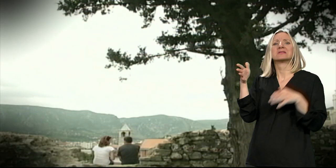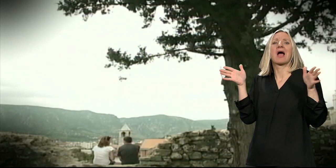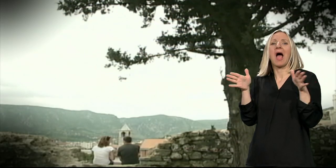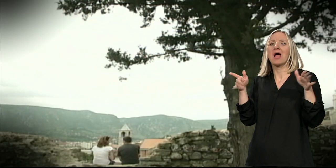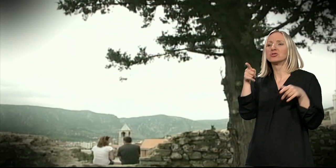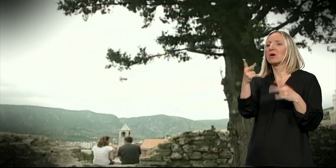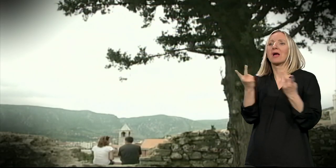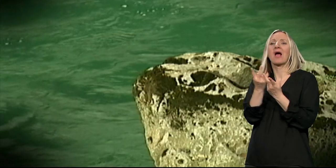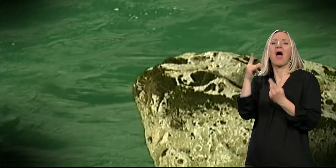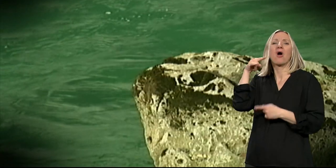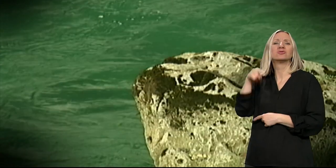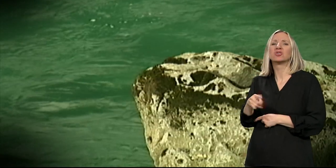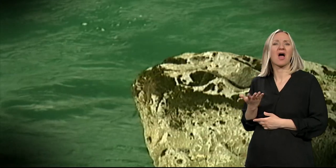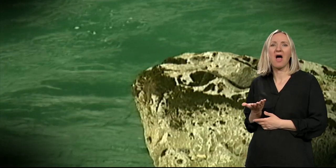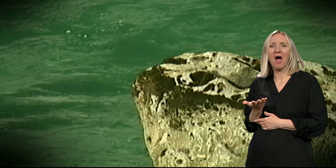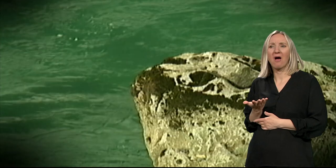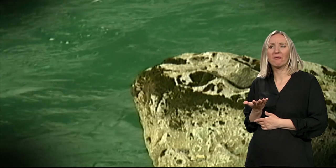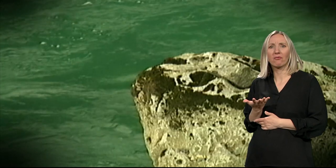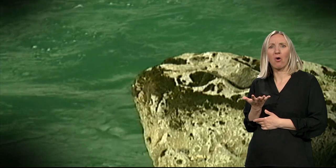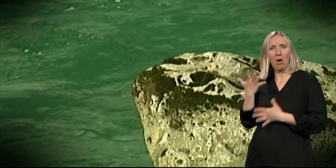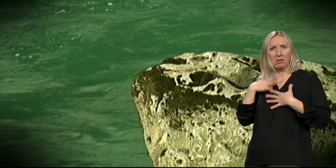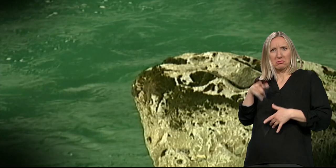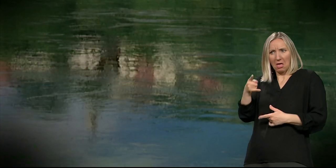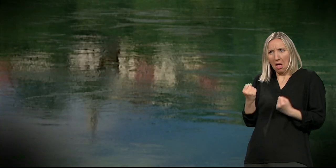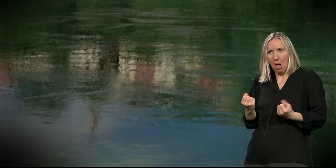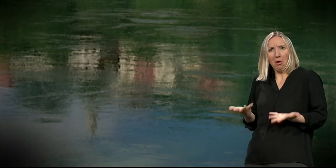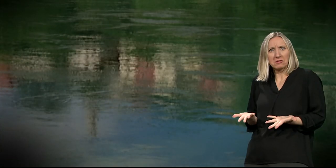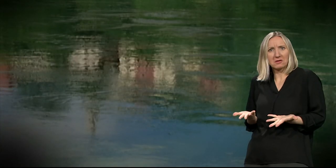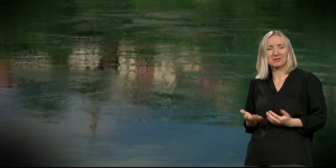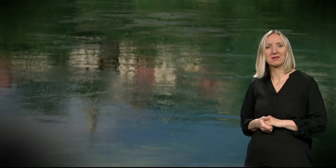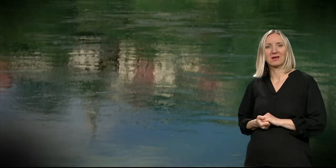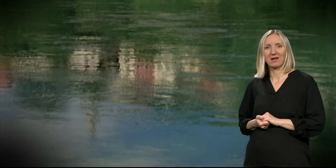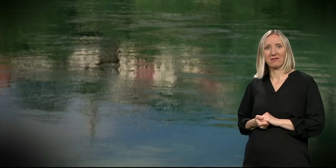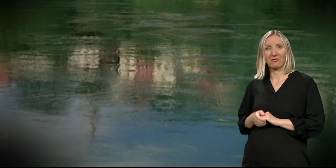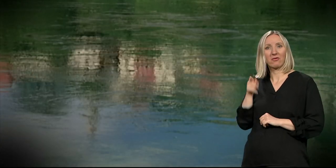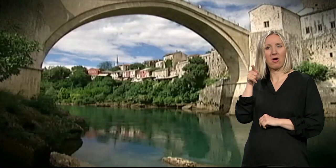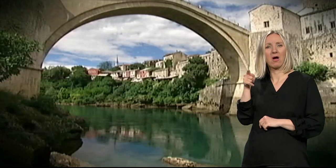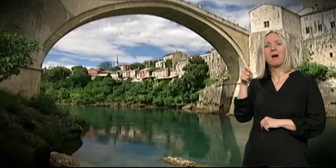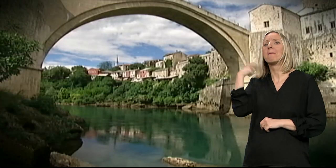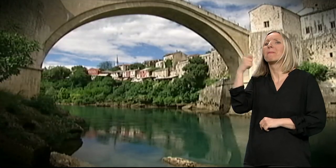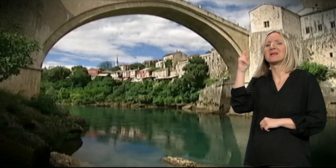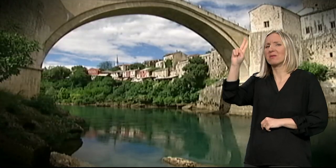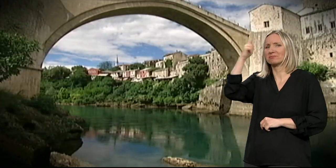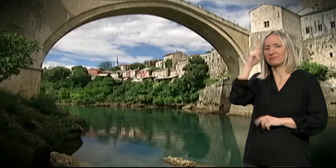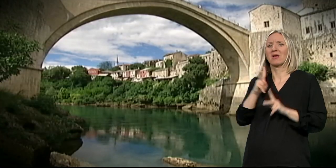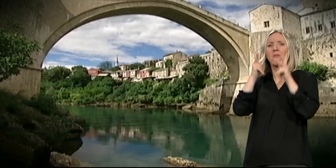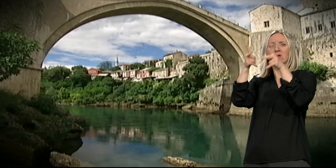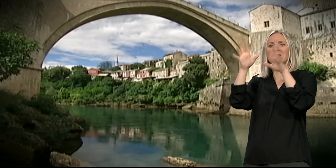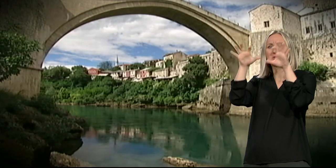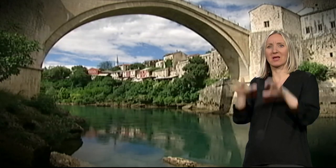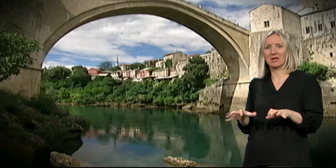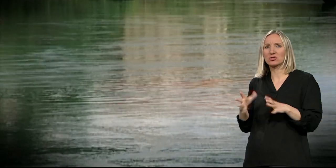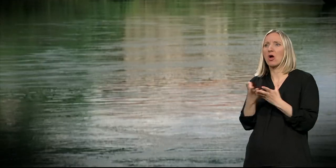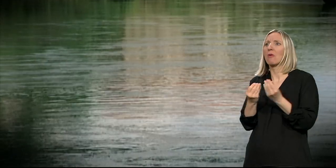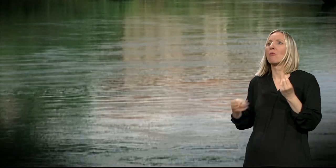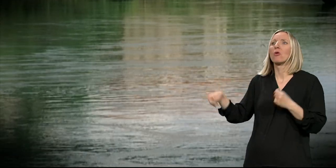ti si đavo, telo ti zrelo, šta se praviš svetica? Uz Mostarske kiše stasavale su mnoge generacije. Uz tu pesmu koju je neko